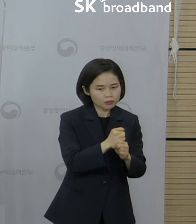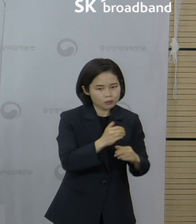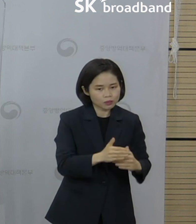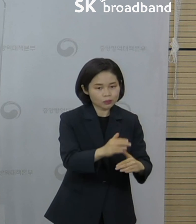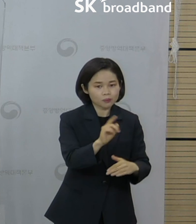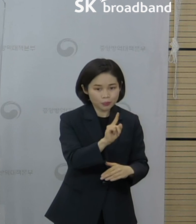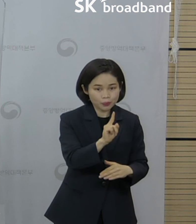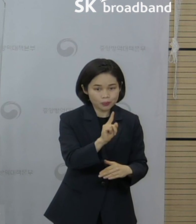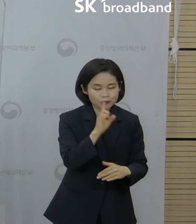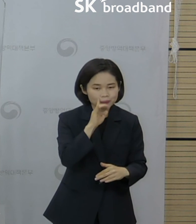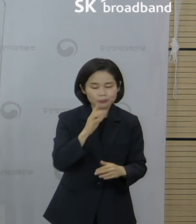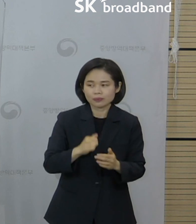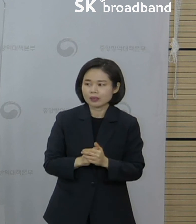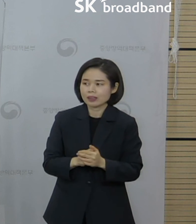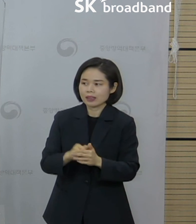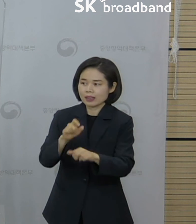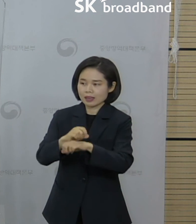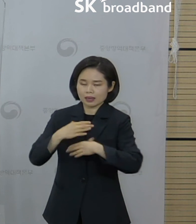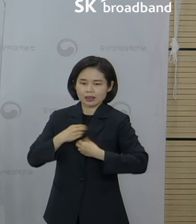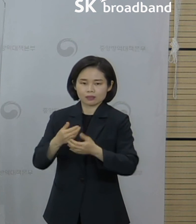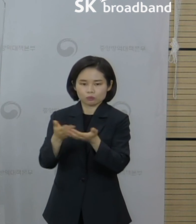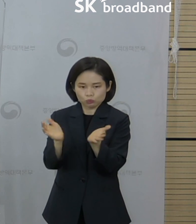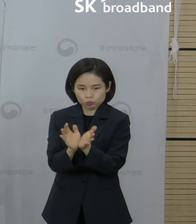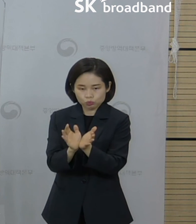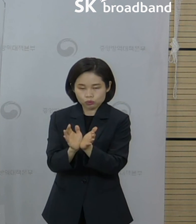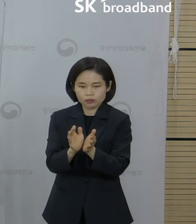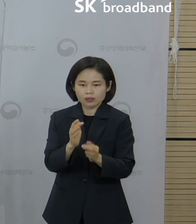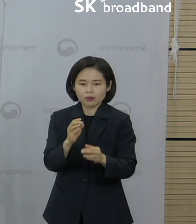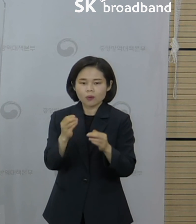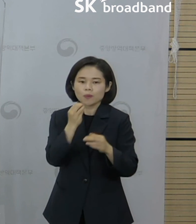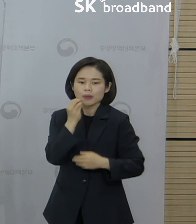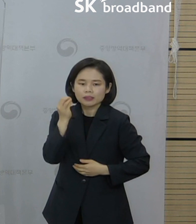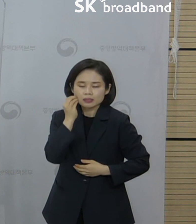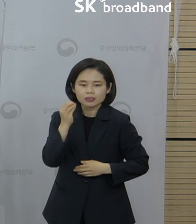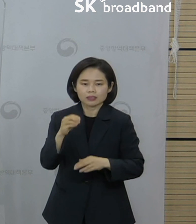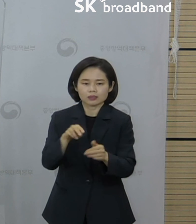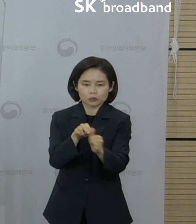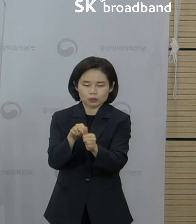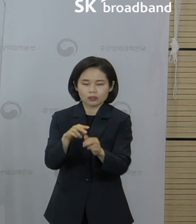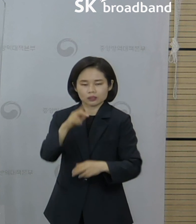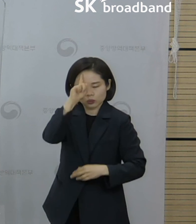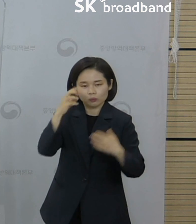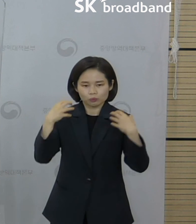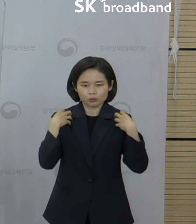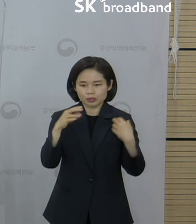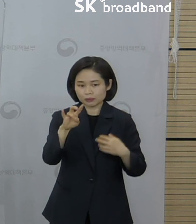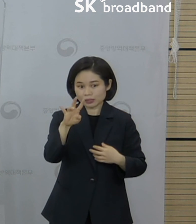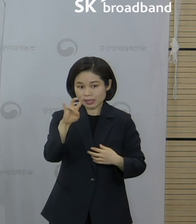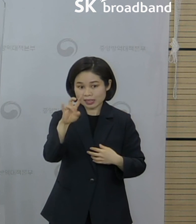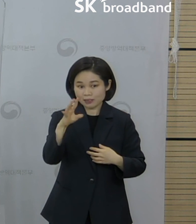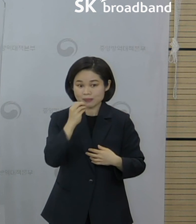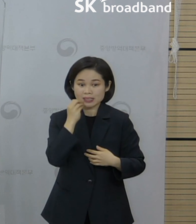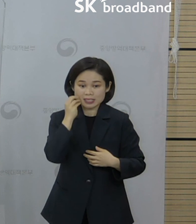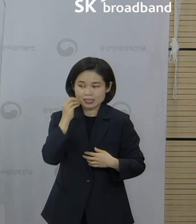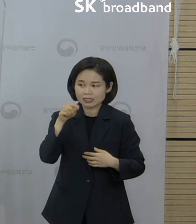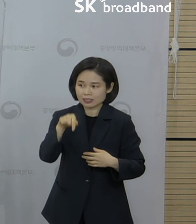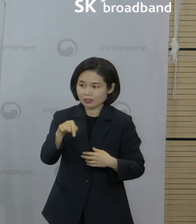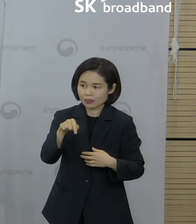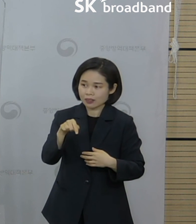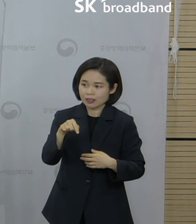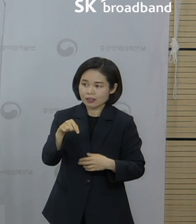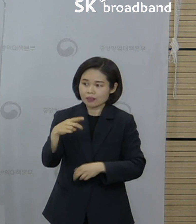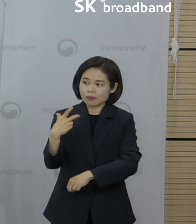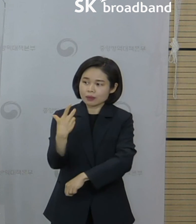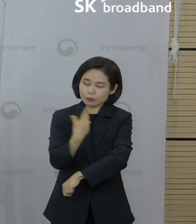행안부에서 정부 24를 통해서 발급하고 있는 그 예방접종 증명서는 이제 저희가 감염병 예방법에 따른 그 예방접종